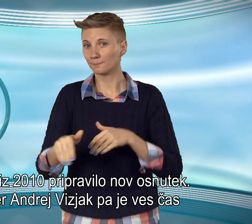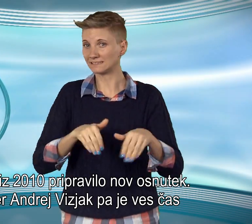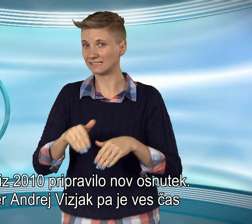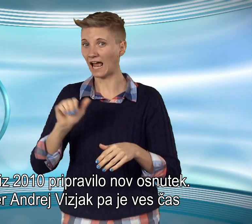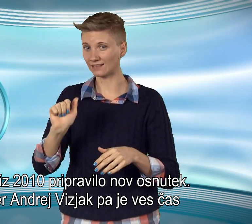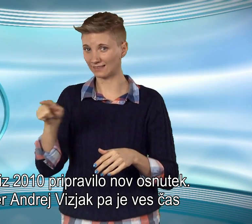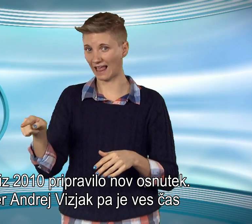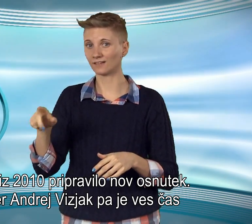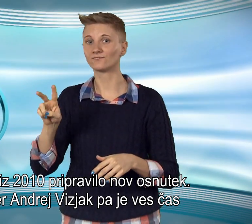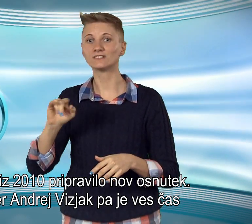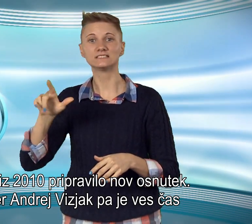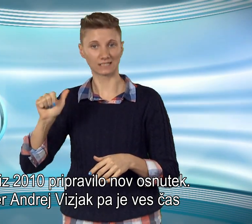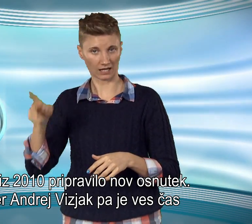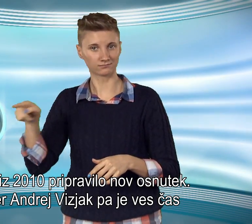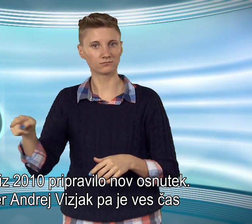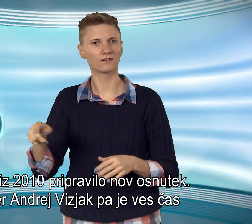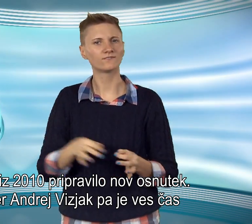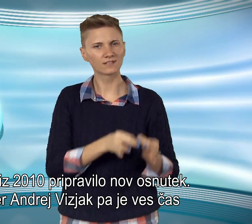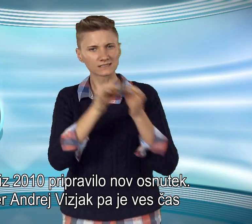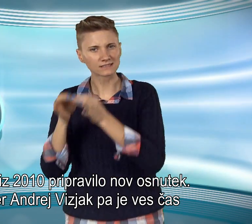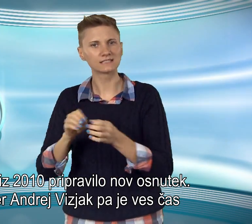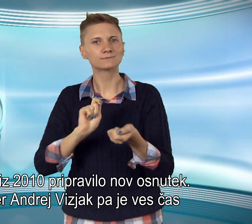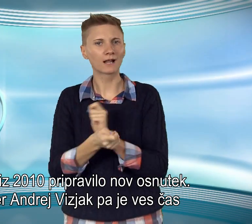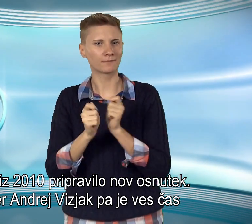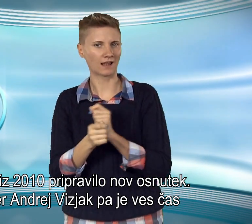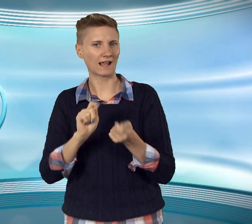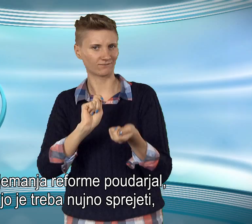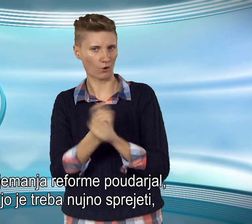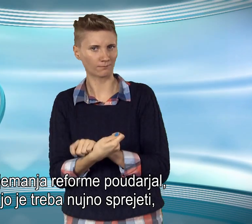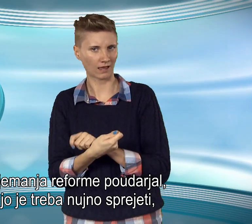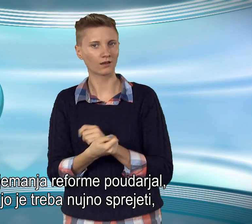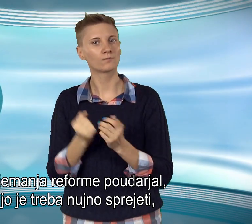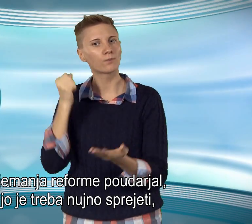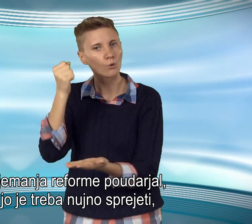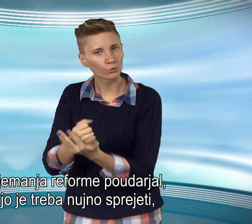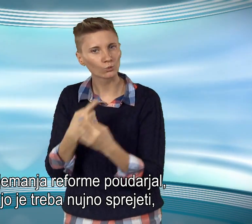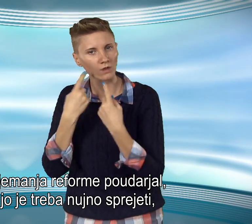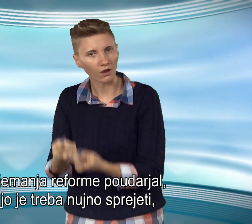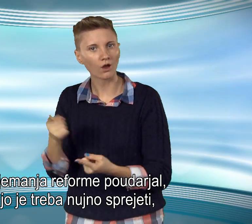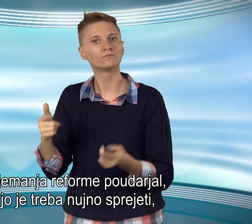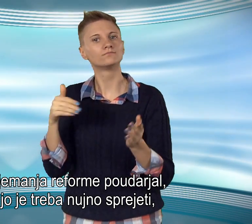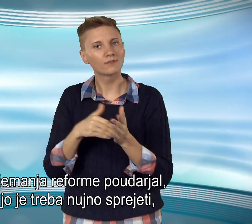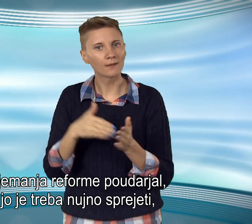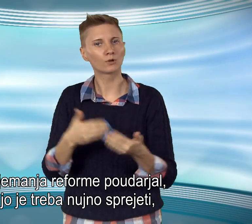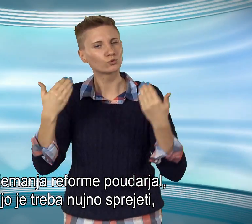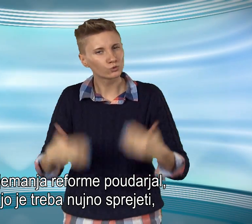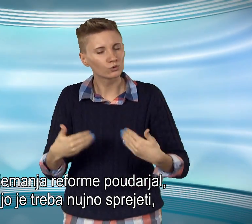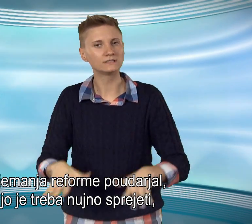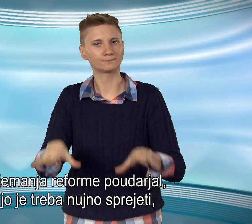Minister Andrej Vizjak pa je ves čas sprejemanja reforme poudarjal, da jo je treba nujno sprejeti, če želimo zagotoviti